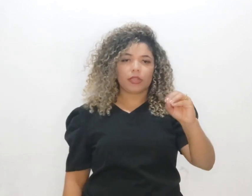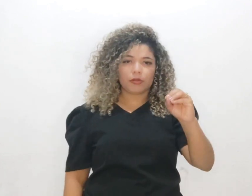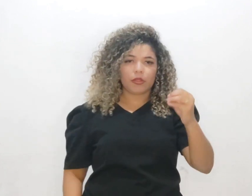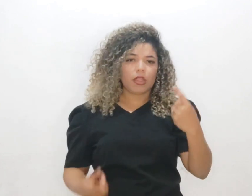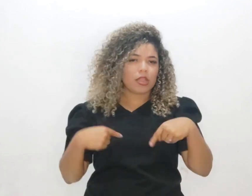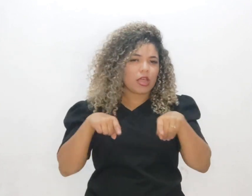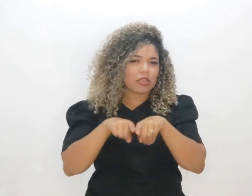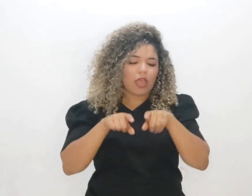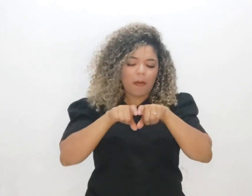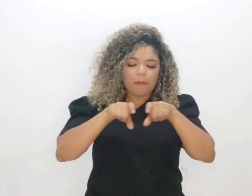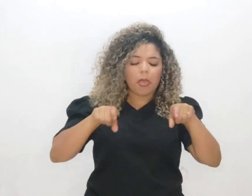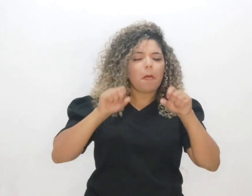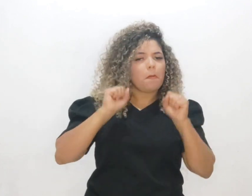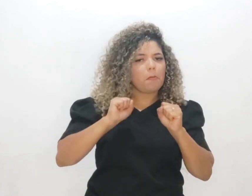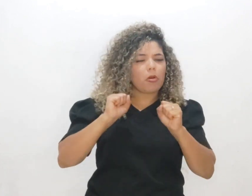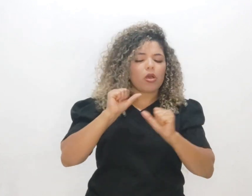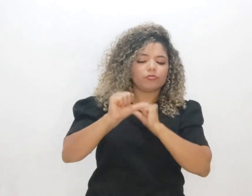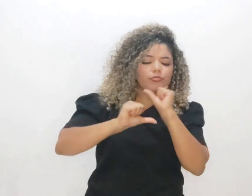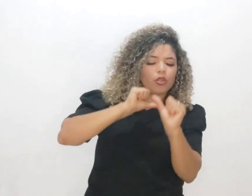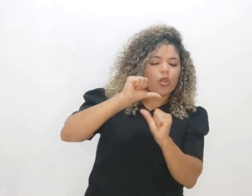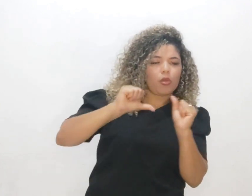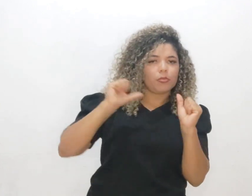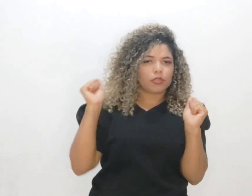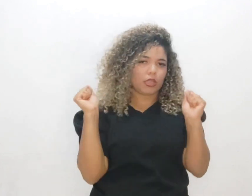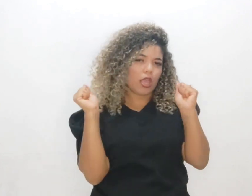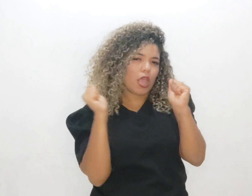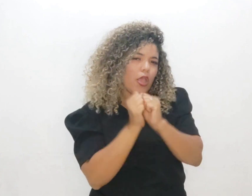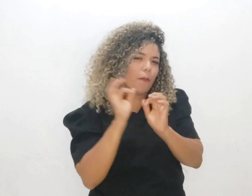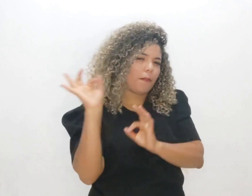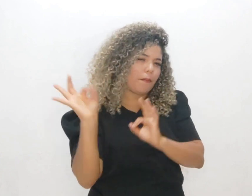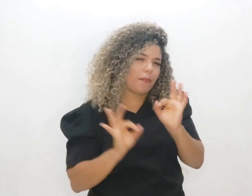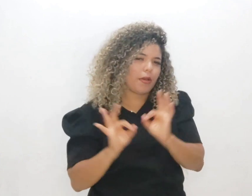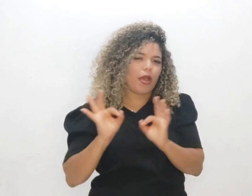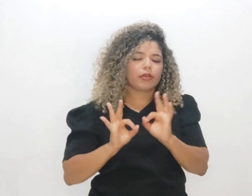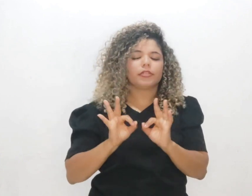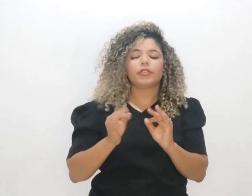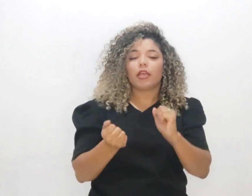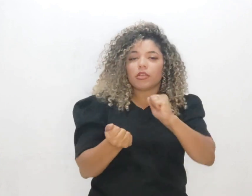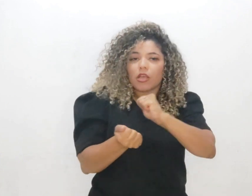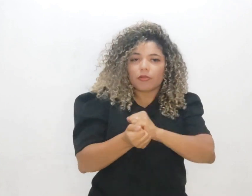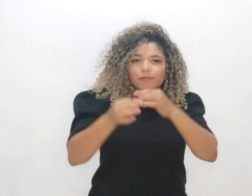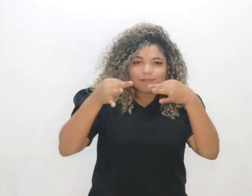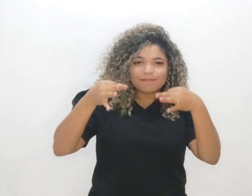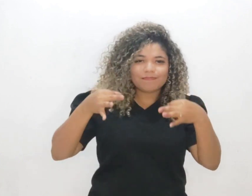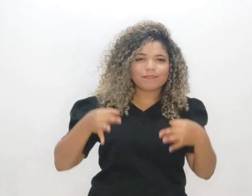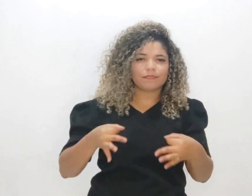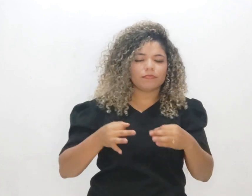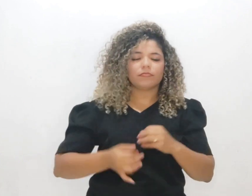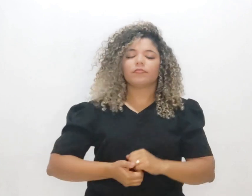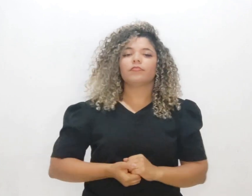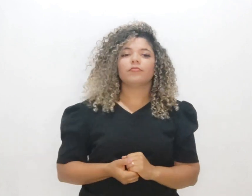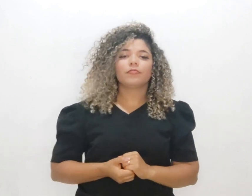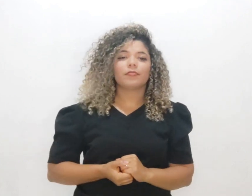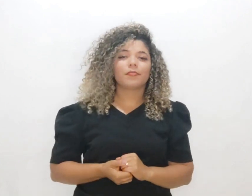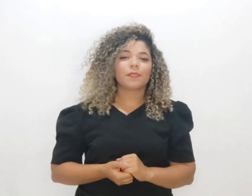barra. Eles podem fazer essa união entre engrenagens diferentes e que não são compatíveis em barras